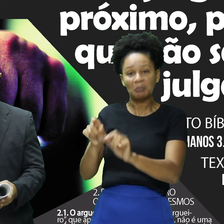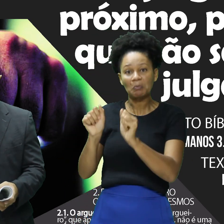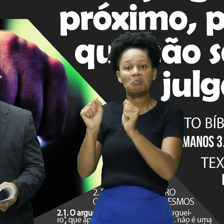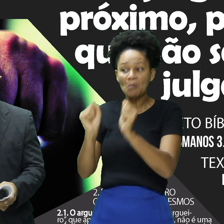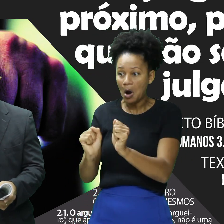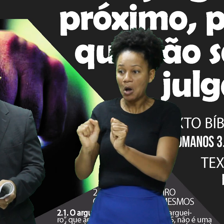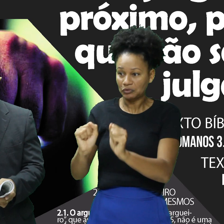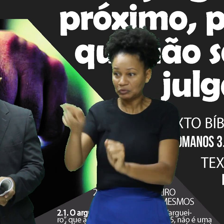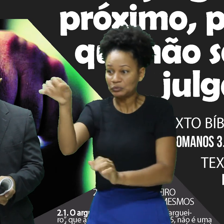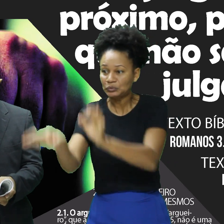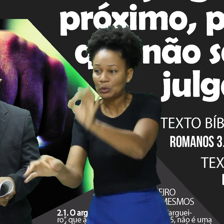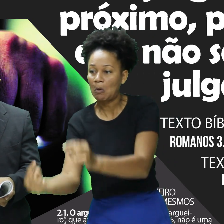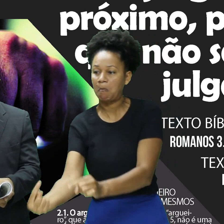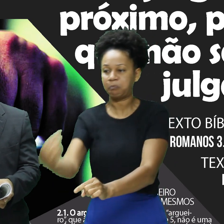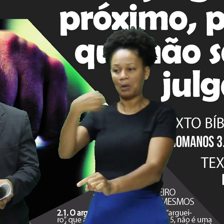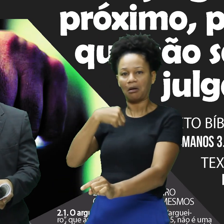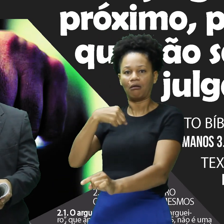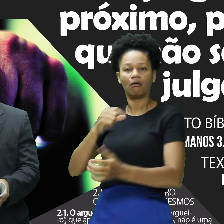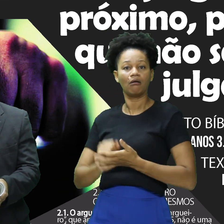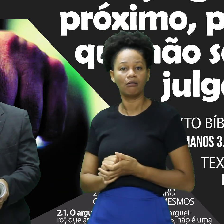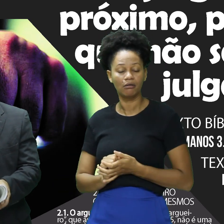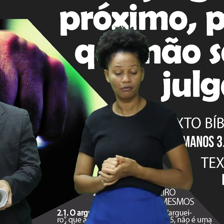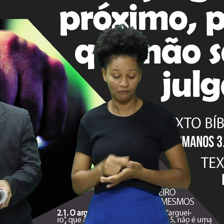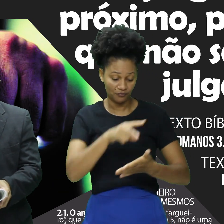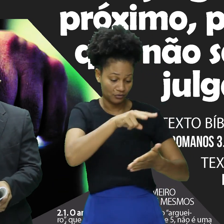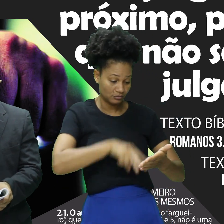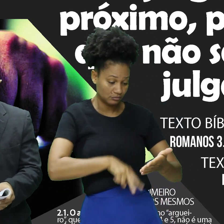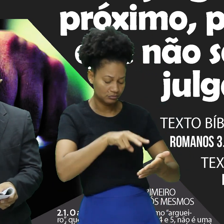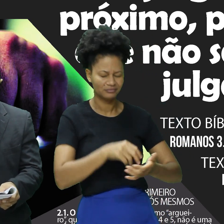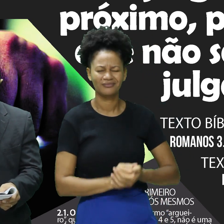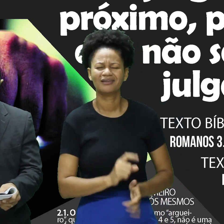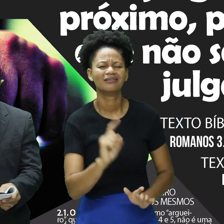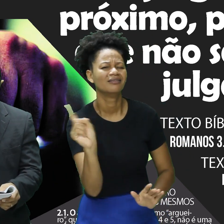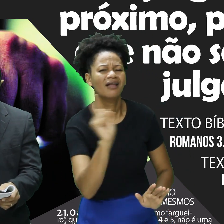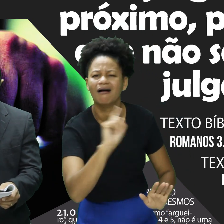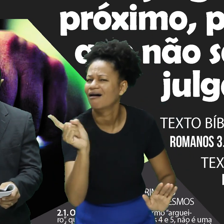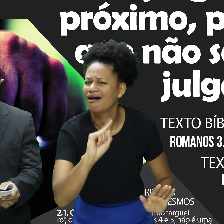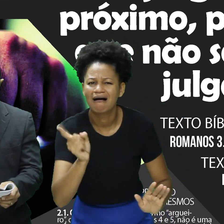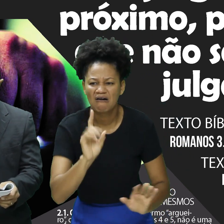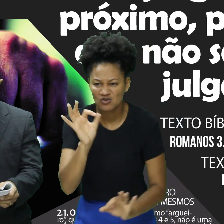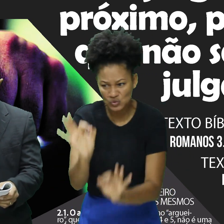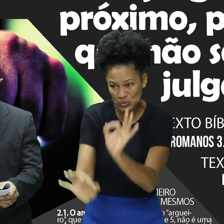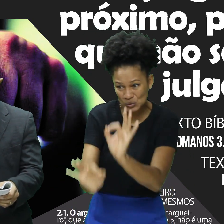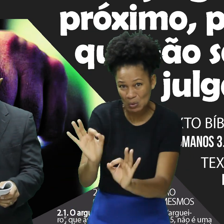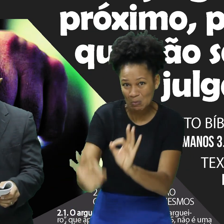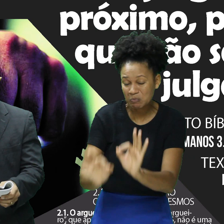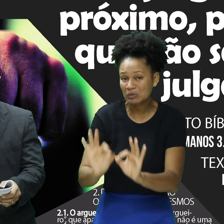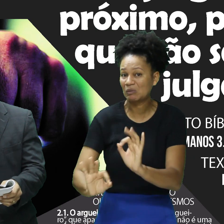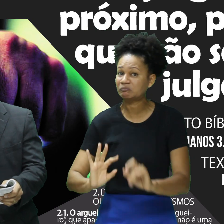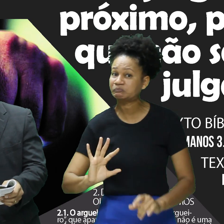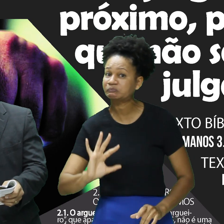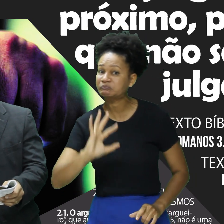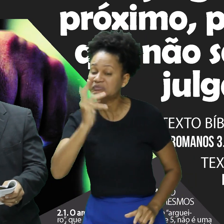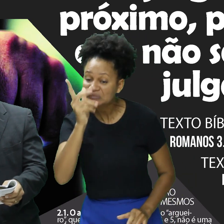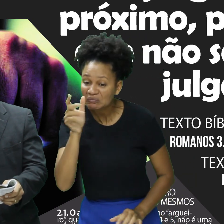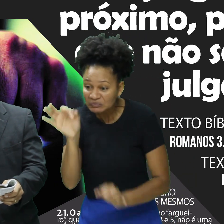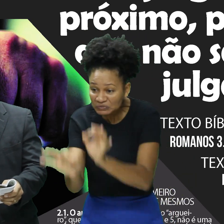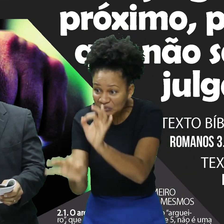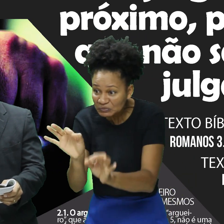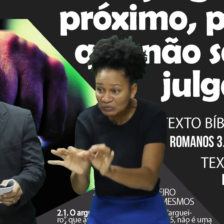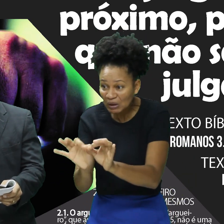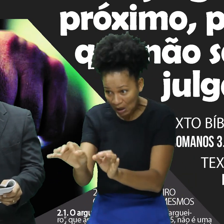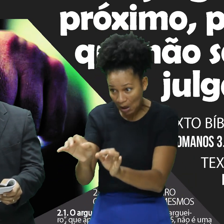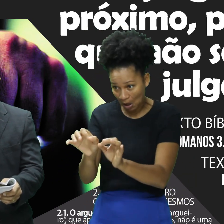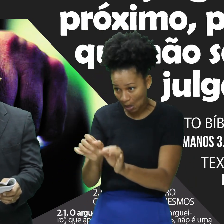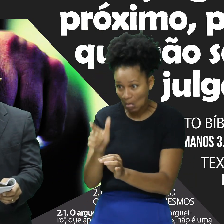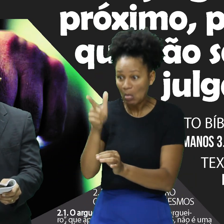tema da nossa lição. Vou ler o texto: não julgueis para que não sejais